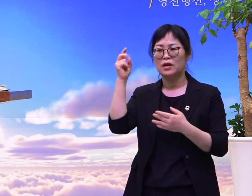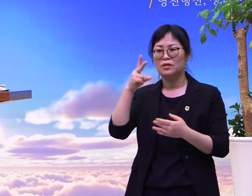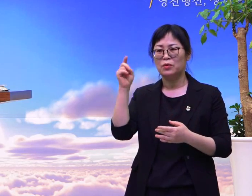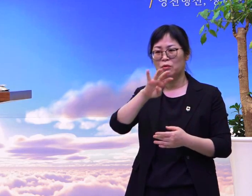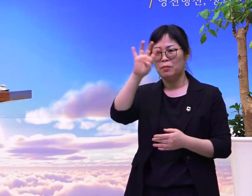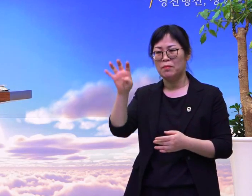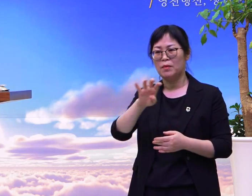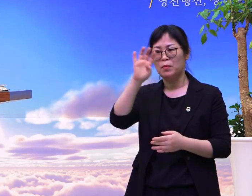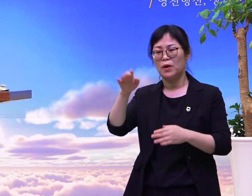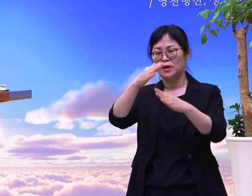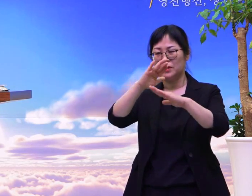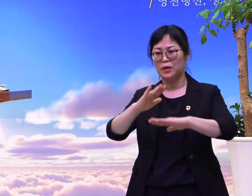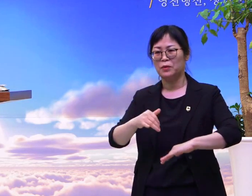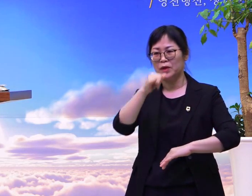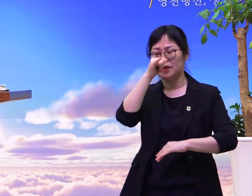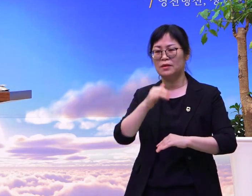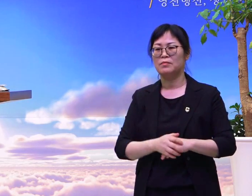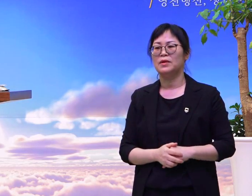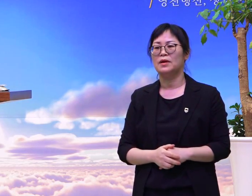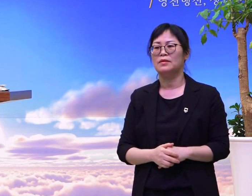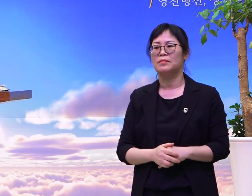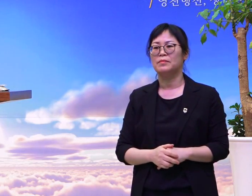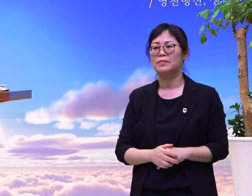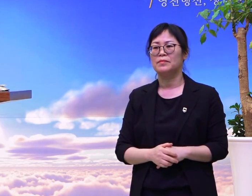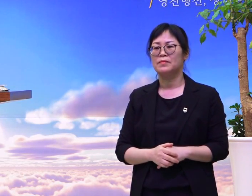반복되는 내용이 있습니다.